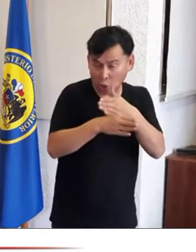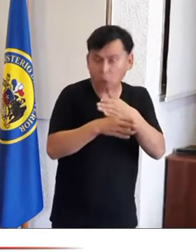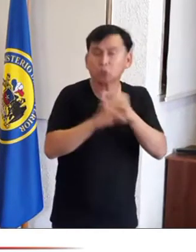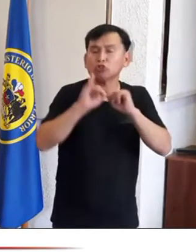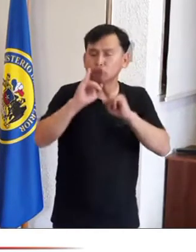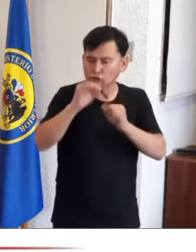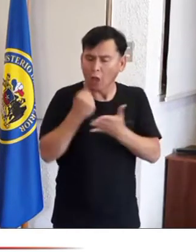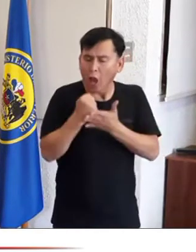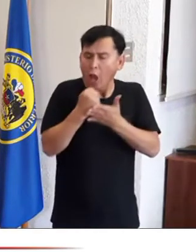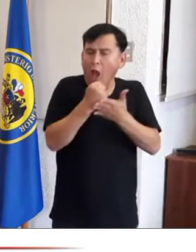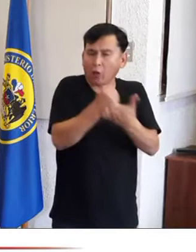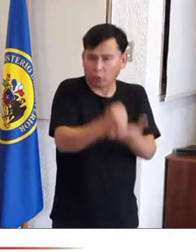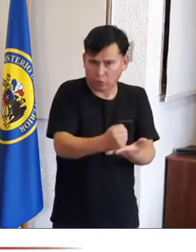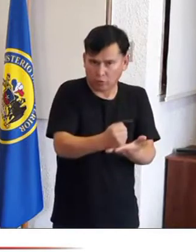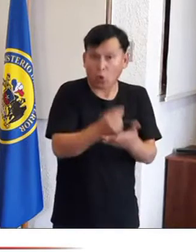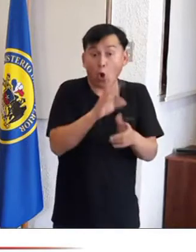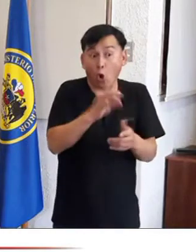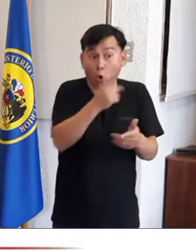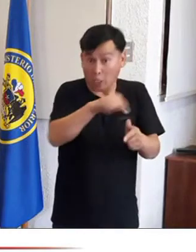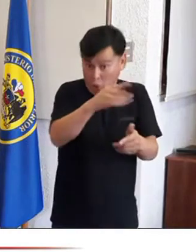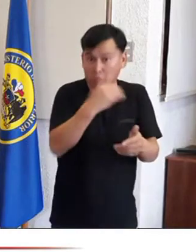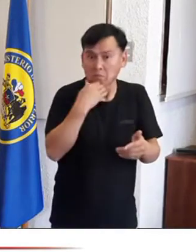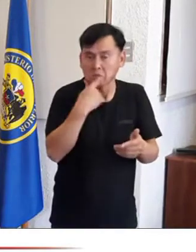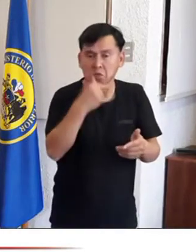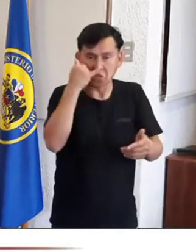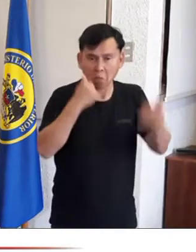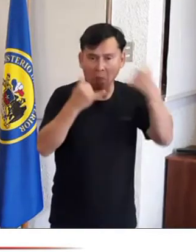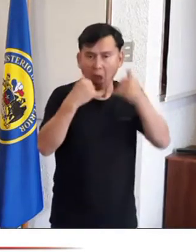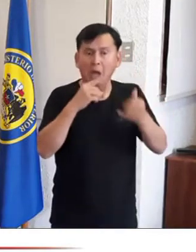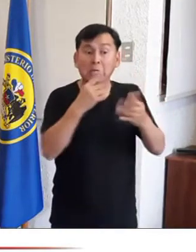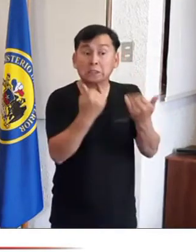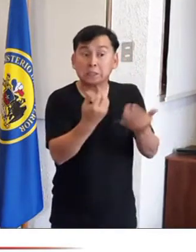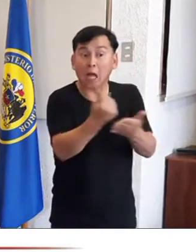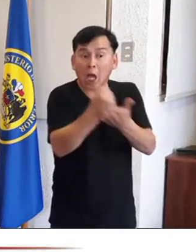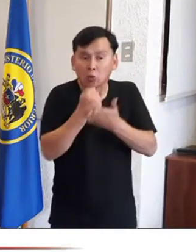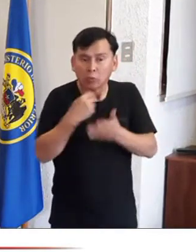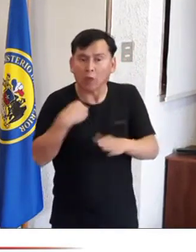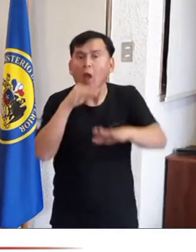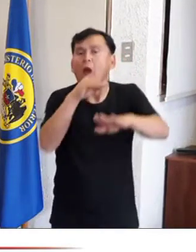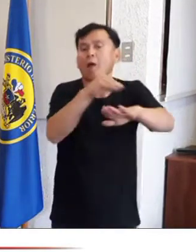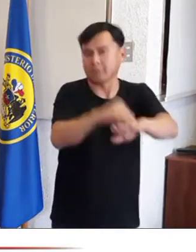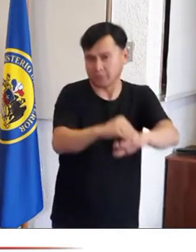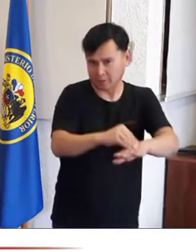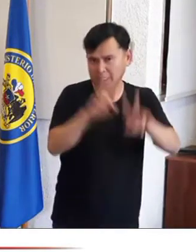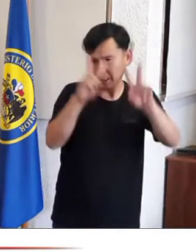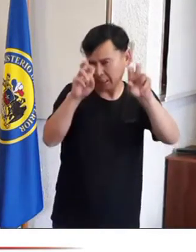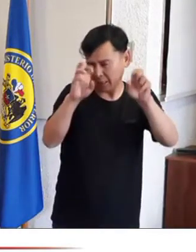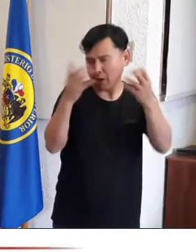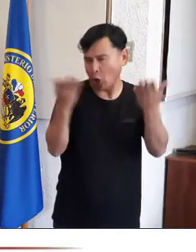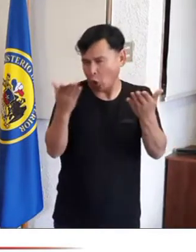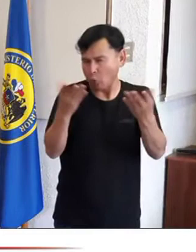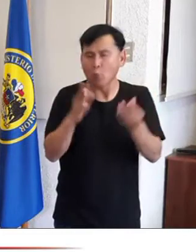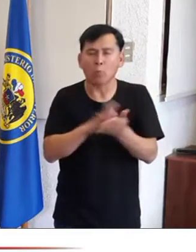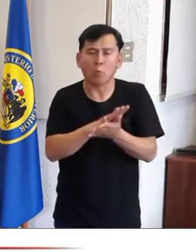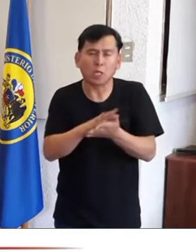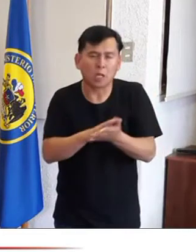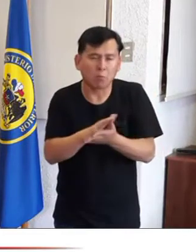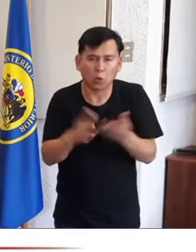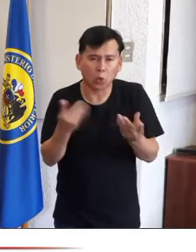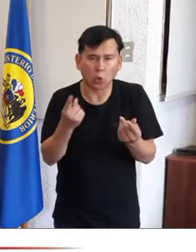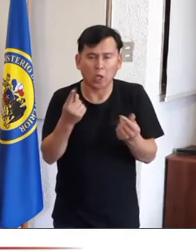han hecho sus aportes o nos han ofrecido en el momento que sea necesario, justamente con temas como lo que tenga que ver